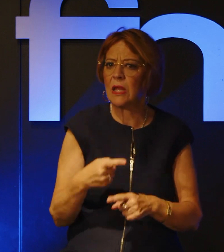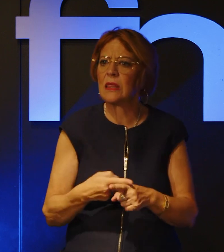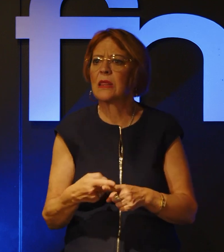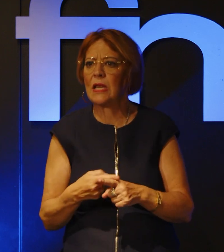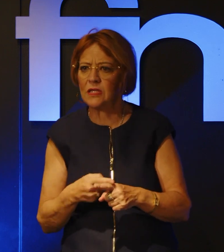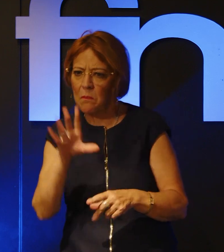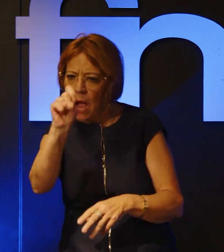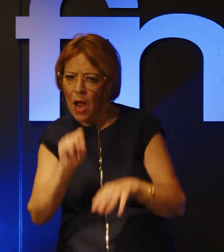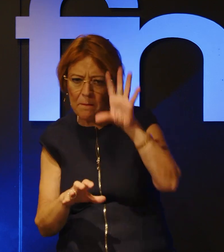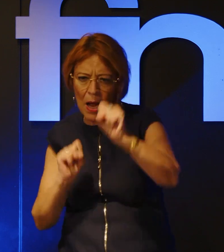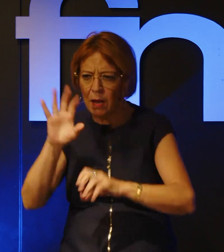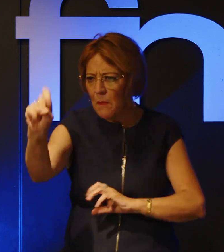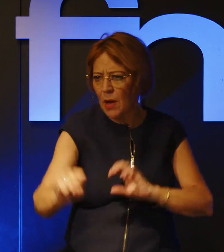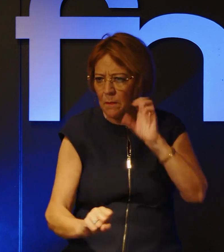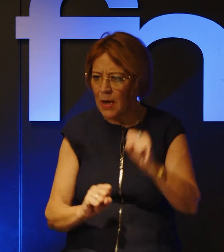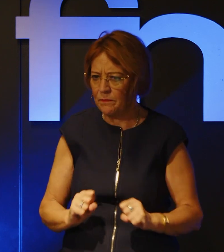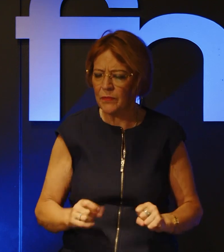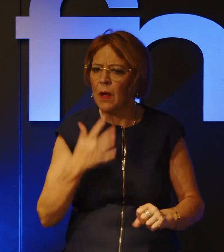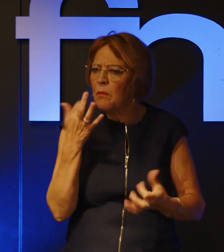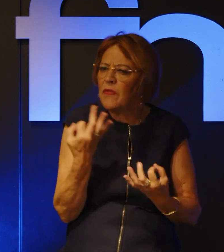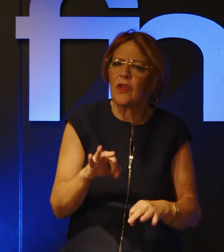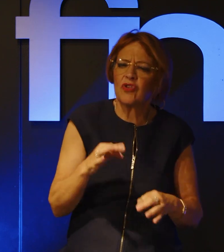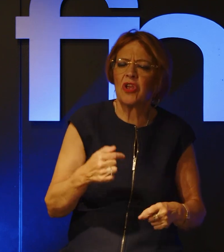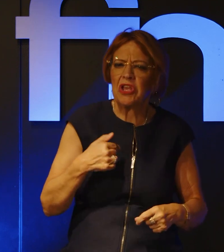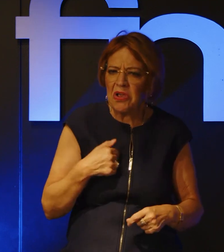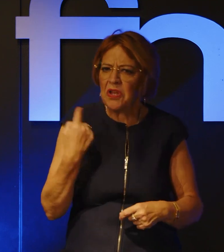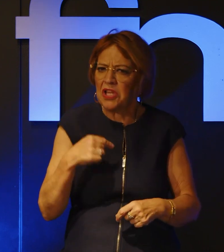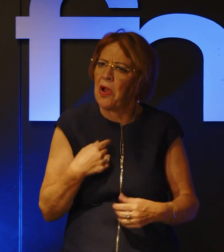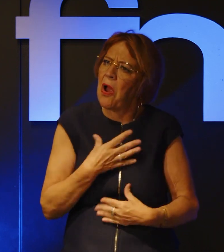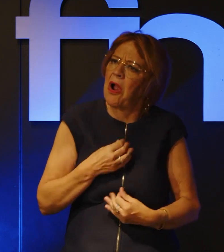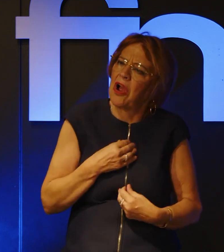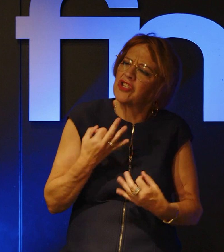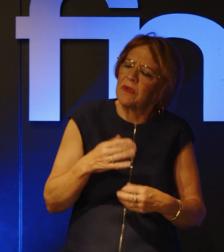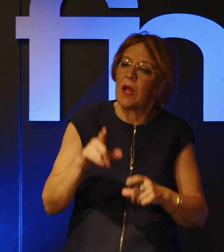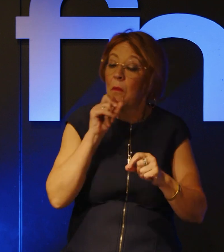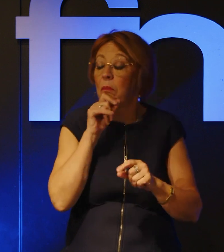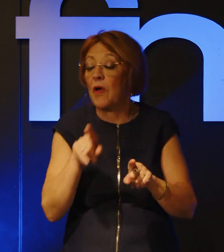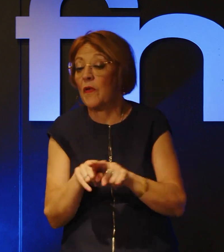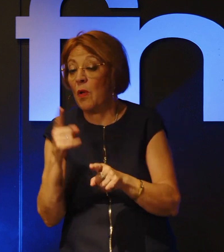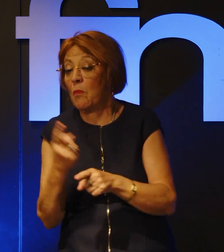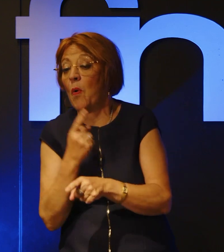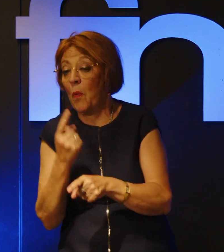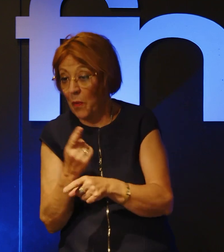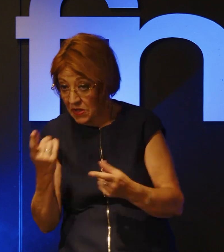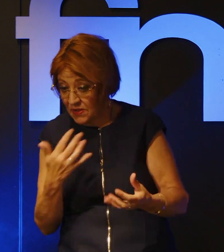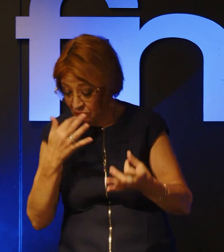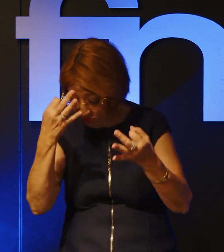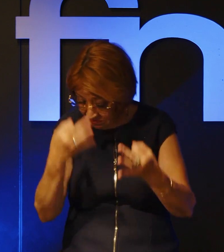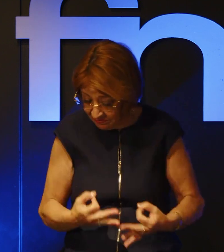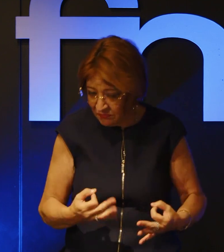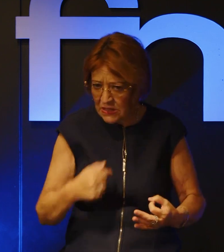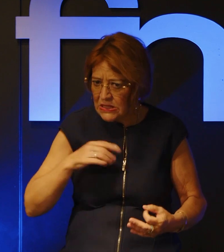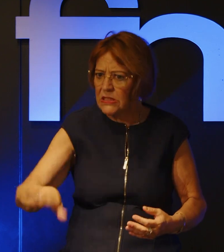interesse pode ser um interesse Genuíno de uma coisa que eu efetivamente gosto como pode ser uma coisa que efetivamente